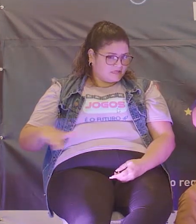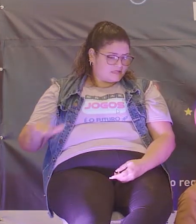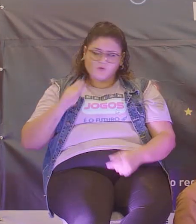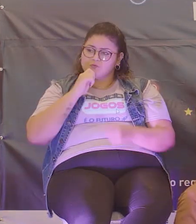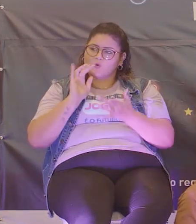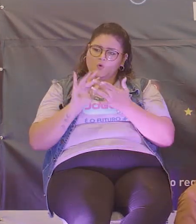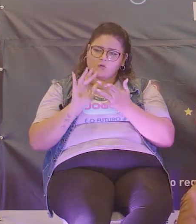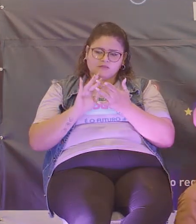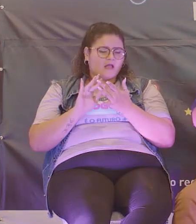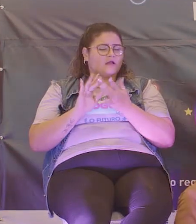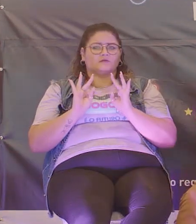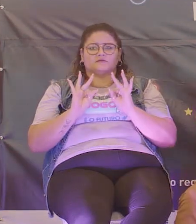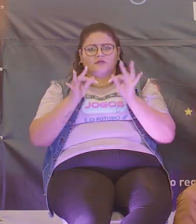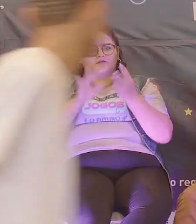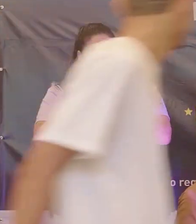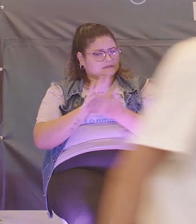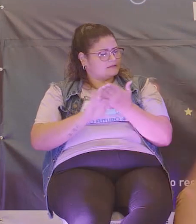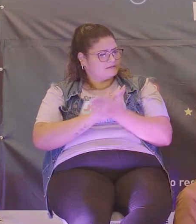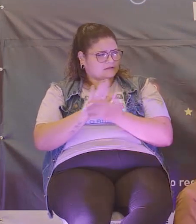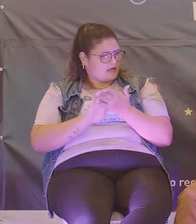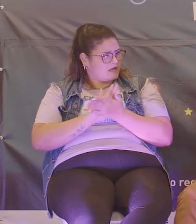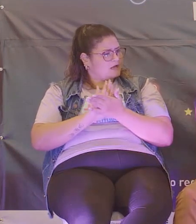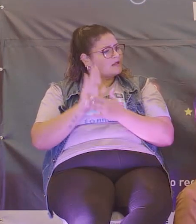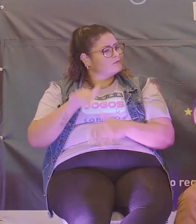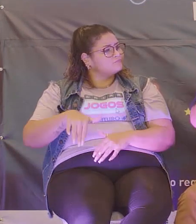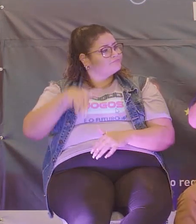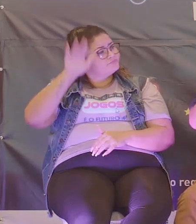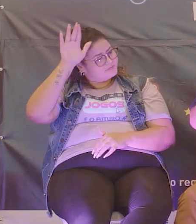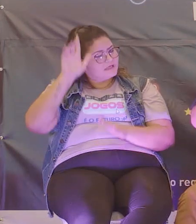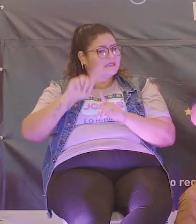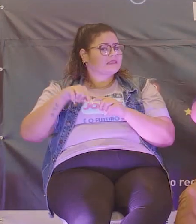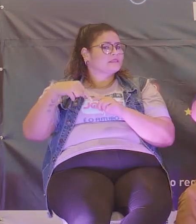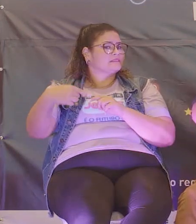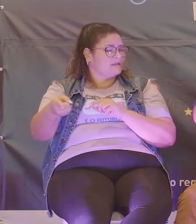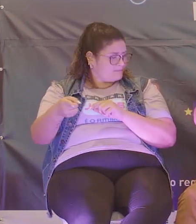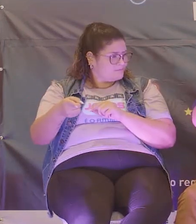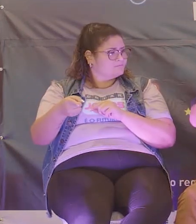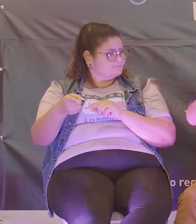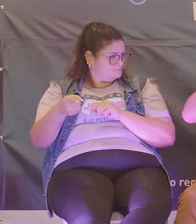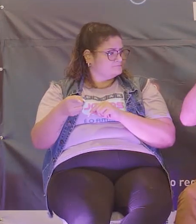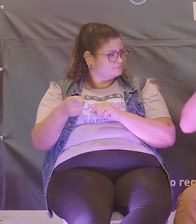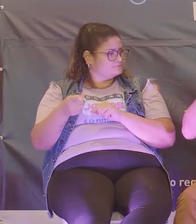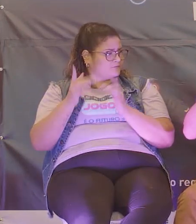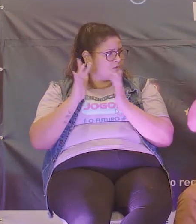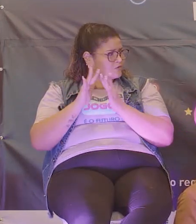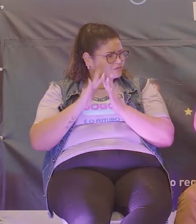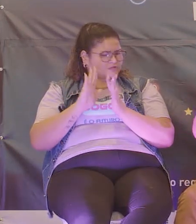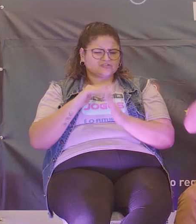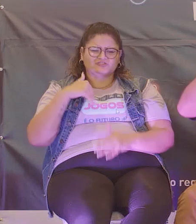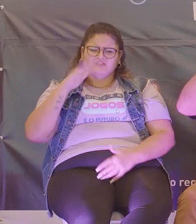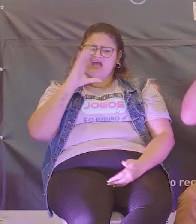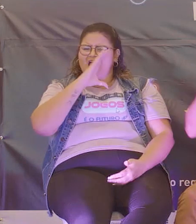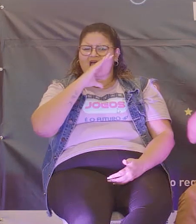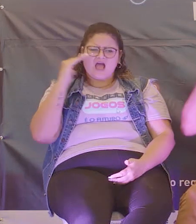tecnologia e com jogos. Eu fui ter contato com tecnologia na faculdade. Então, tipo, já muito depois, sabe? Já era adulto, já era coisa. Então